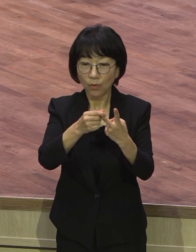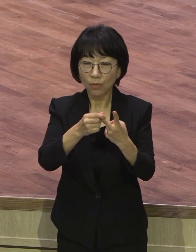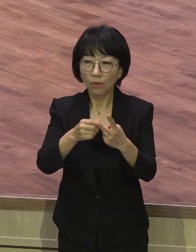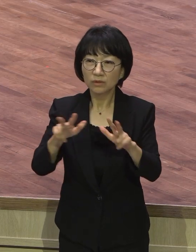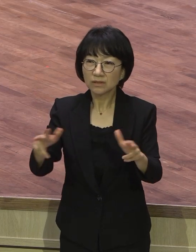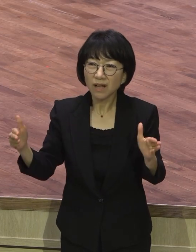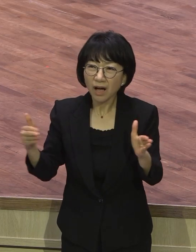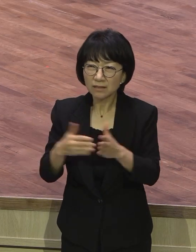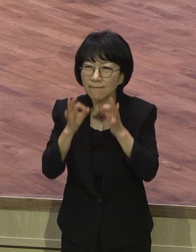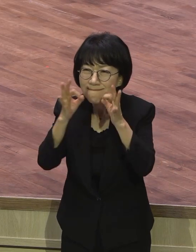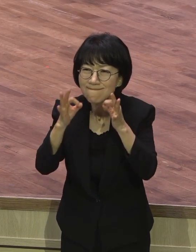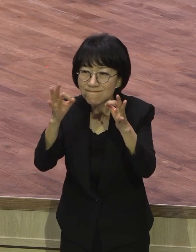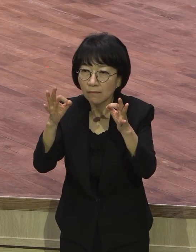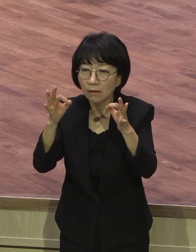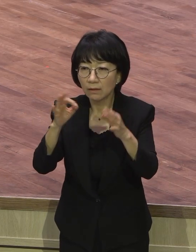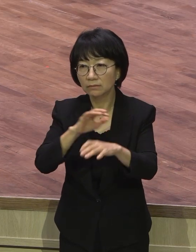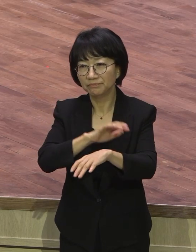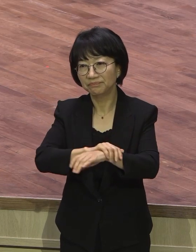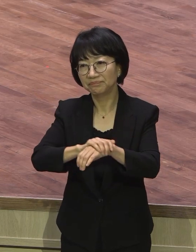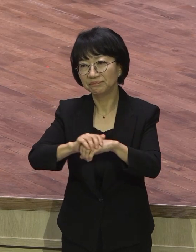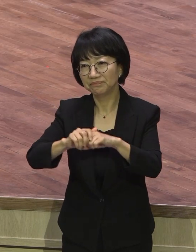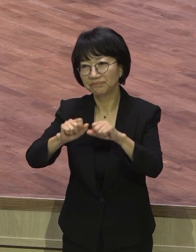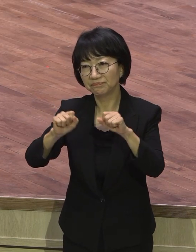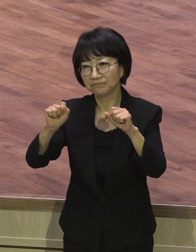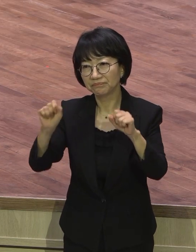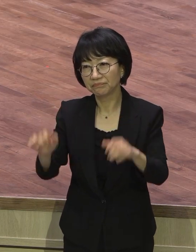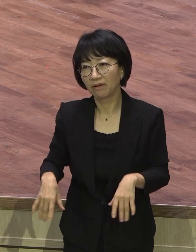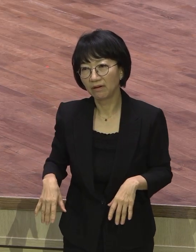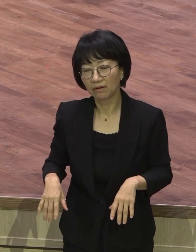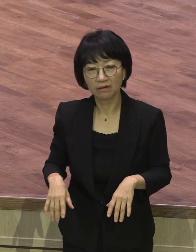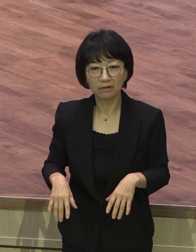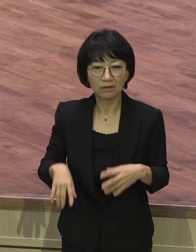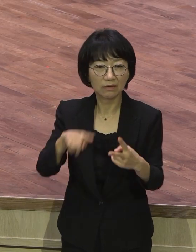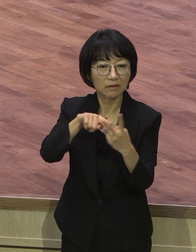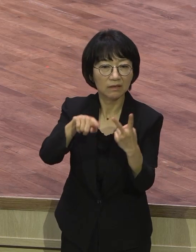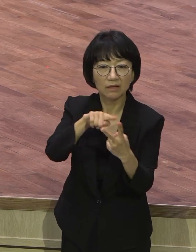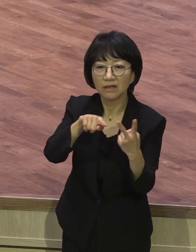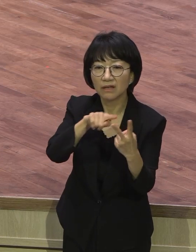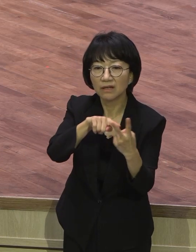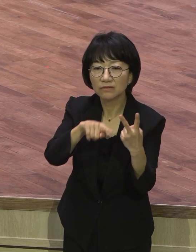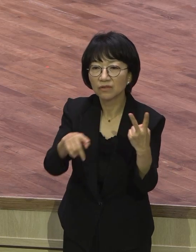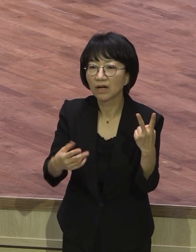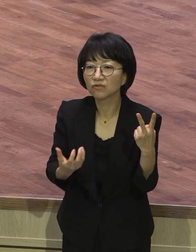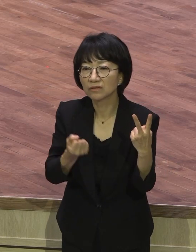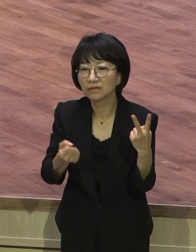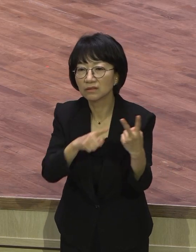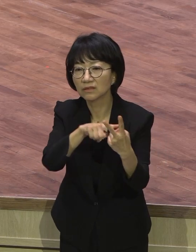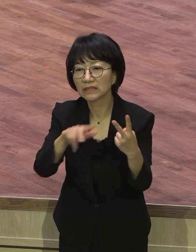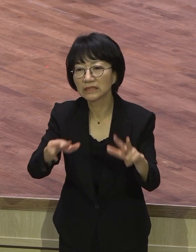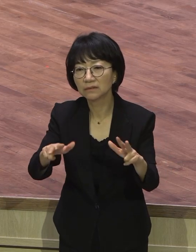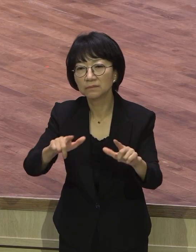교차하면서 안절부절하는 그런 좌불안석 상태에 빠져 있다.